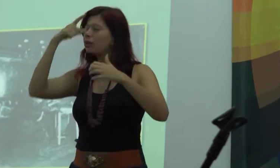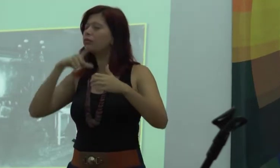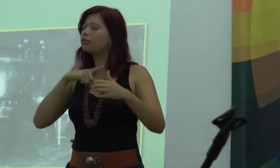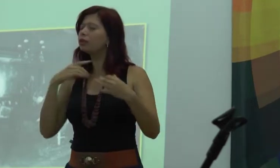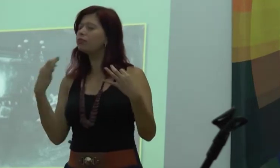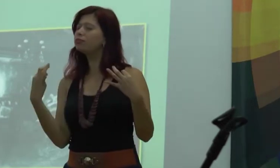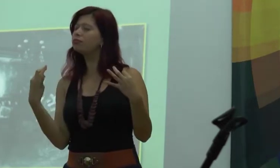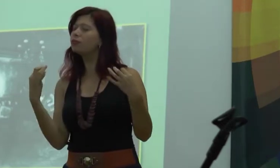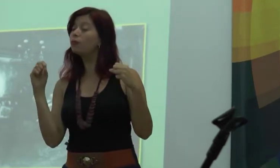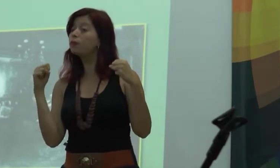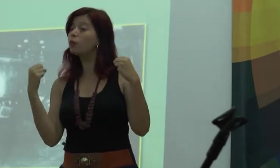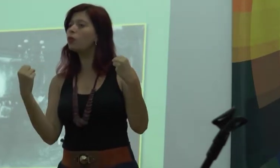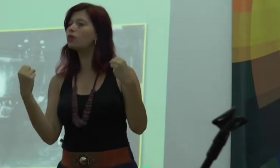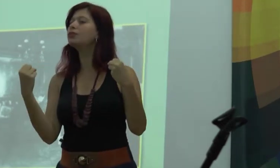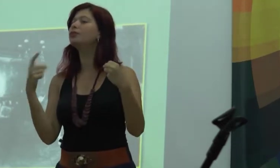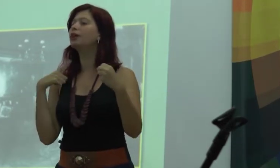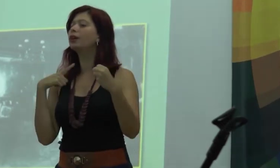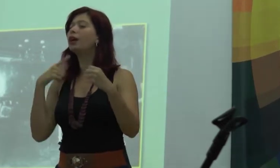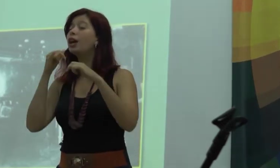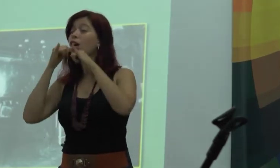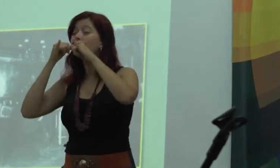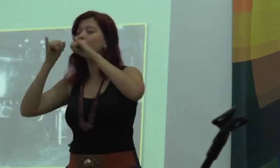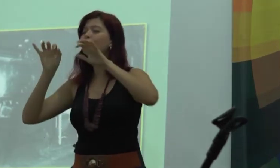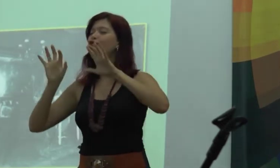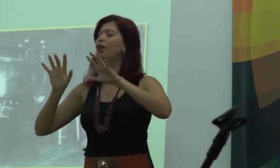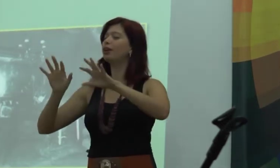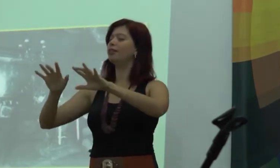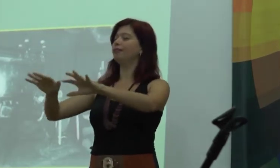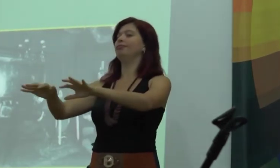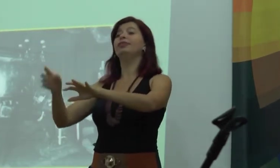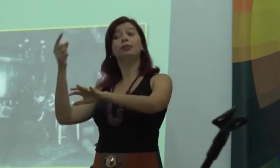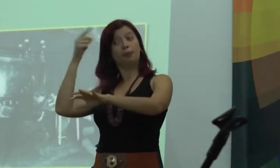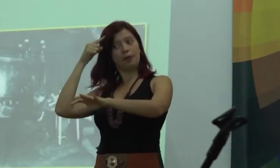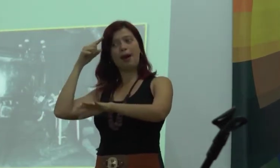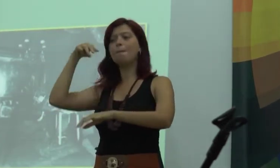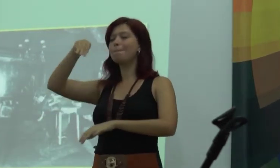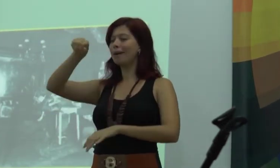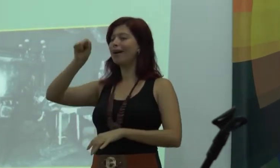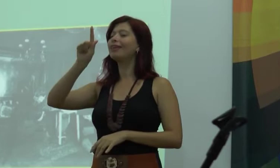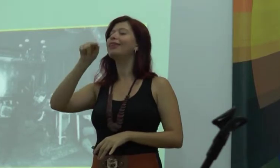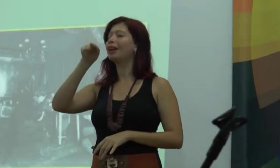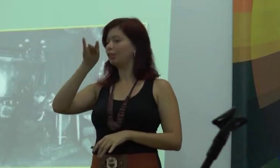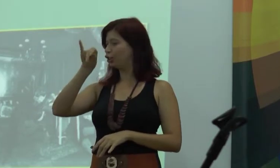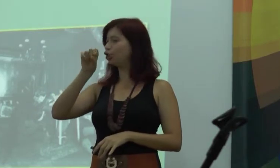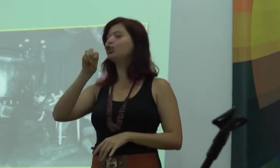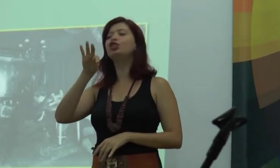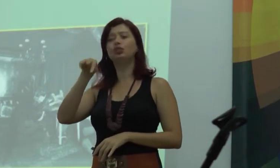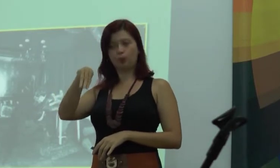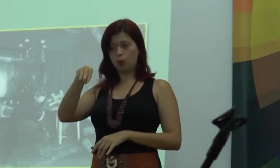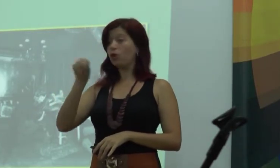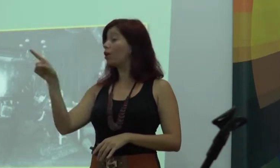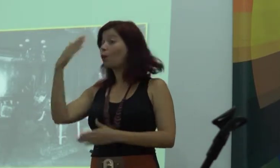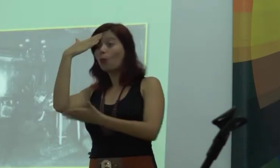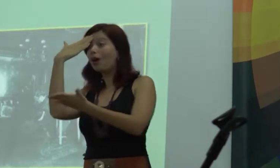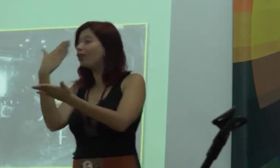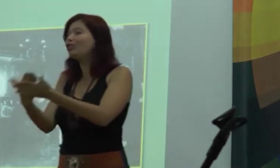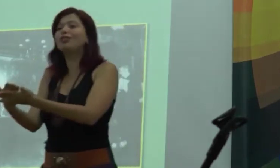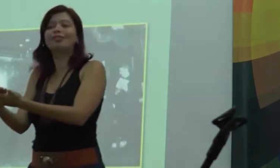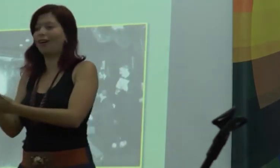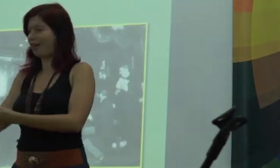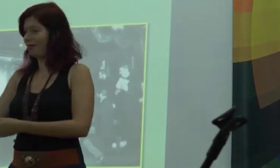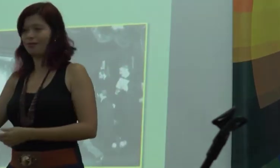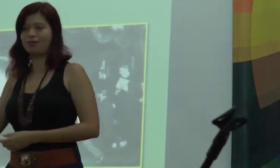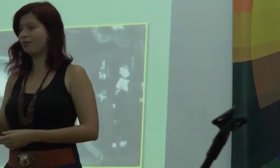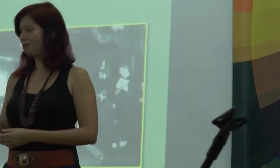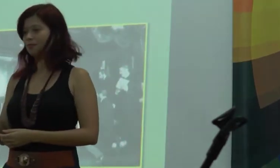nosso pensamento, nossa concentração de pensamento que faz com que movimente essas